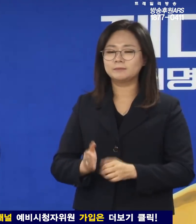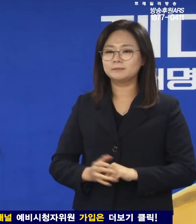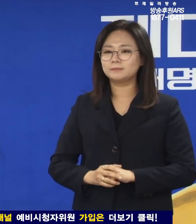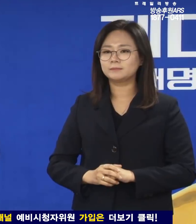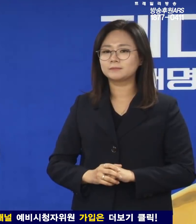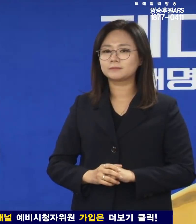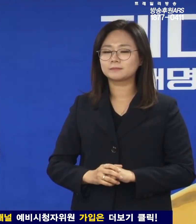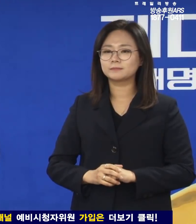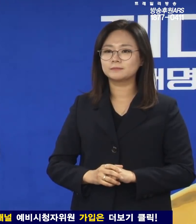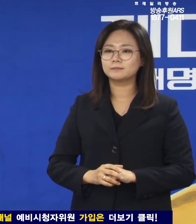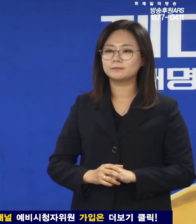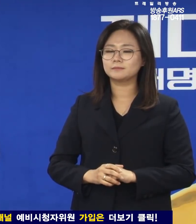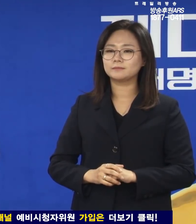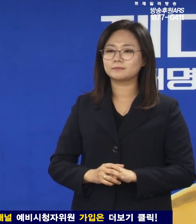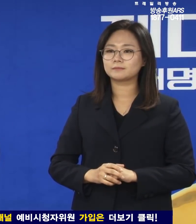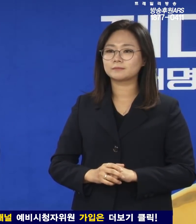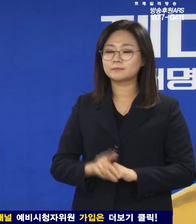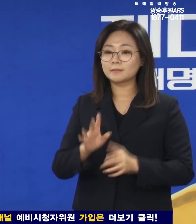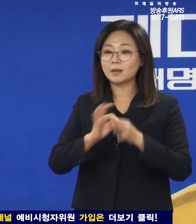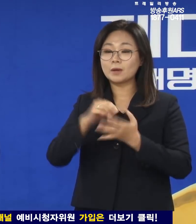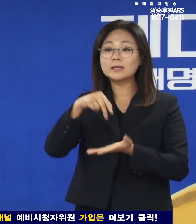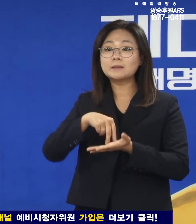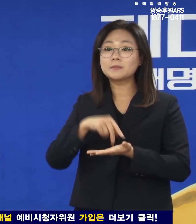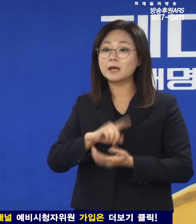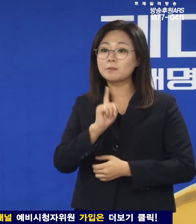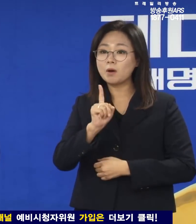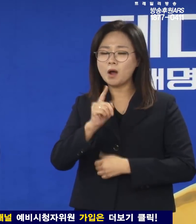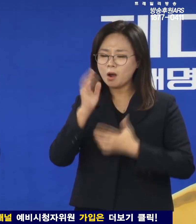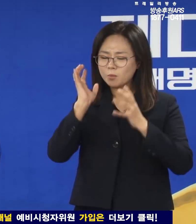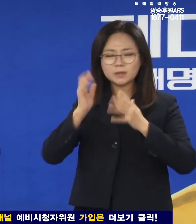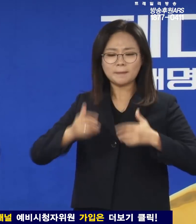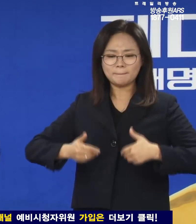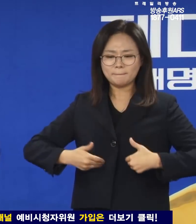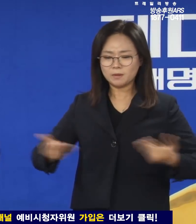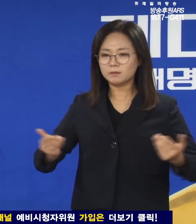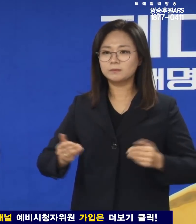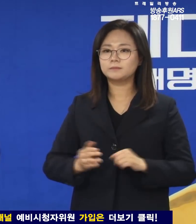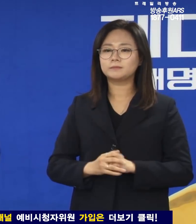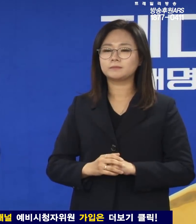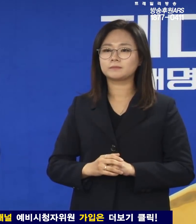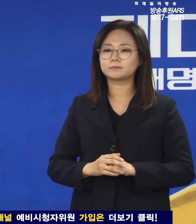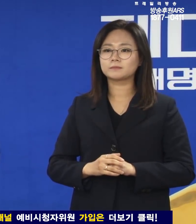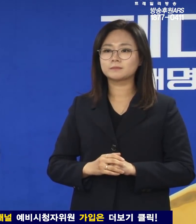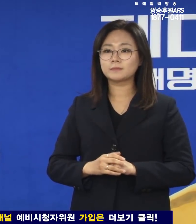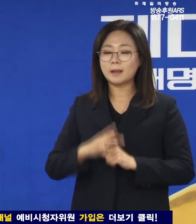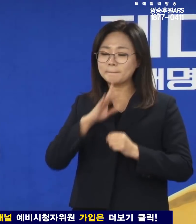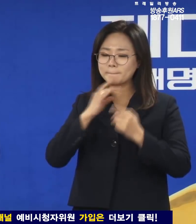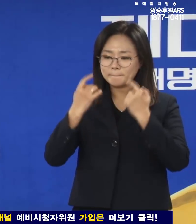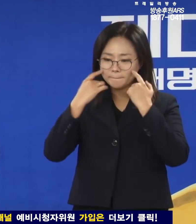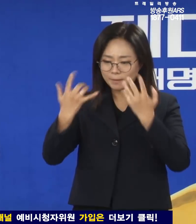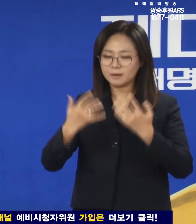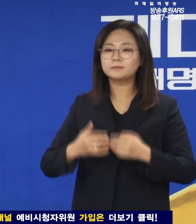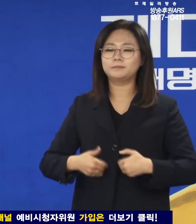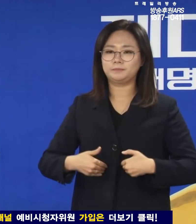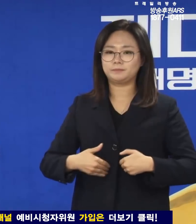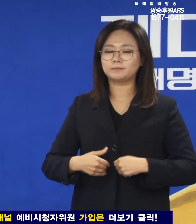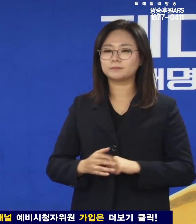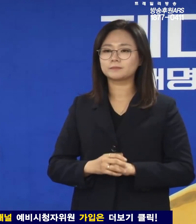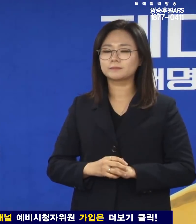없습니다. 이에 관한 입장은 복잡할 필요가 없습니다. 명쾌해야 합니다.